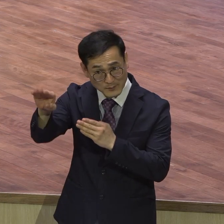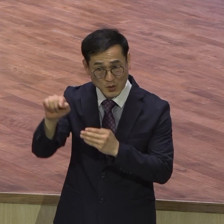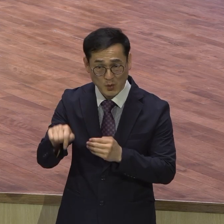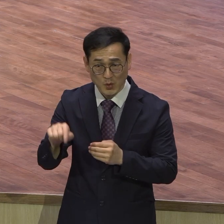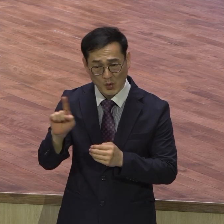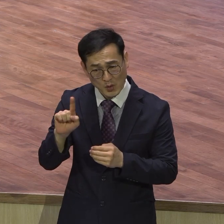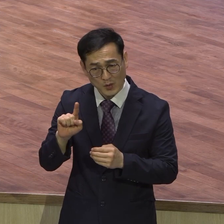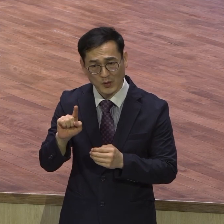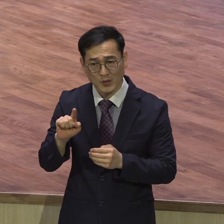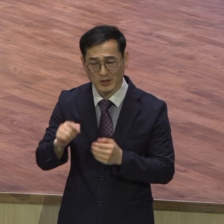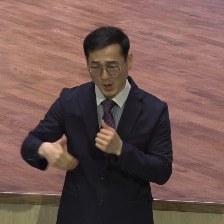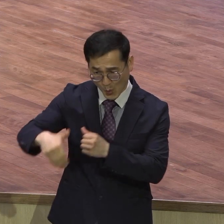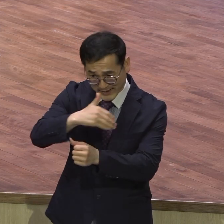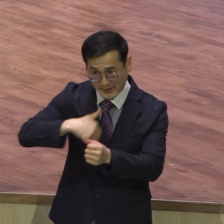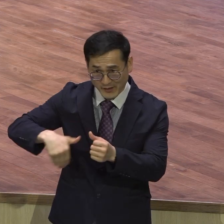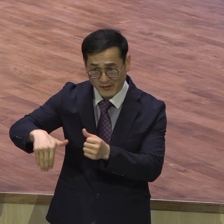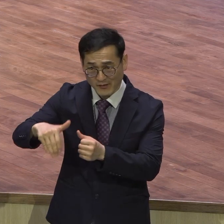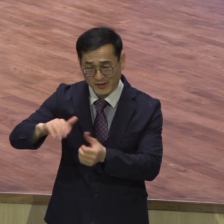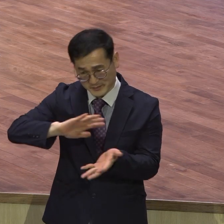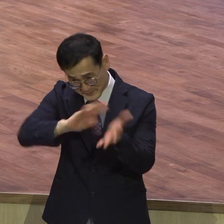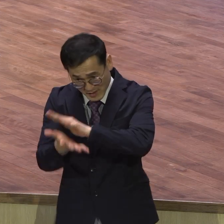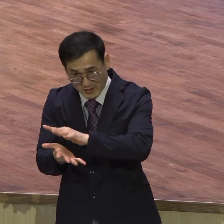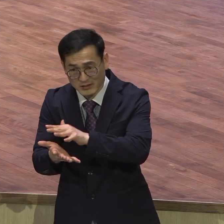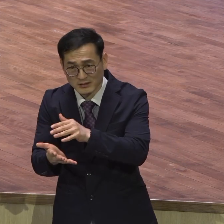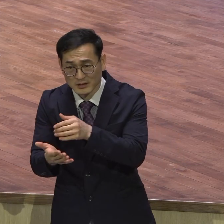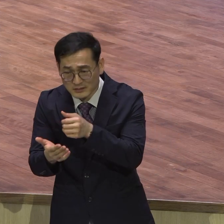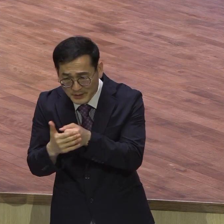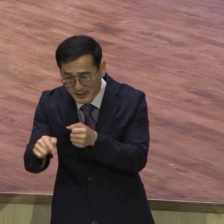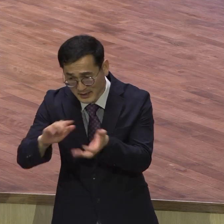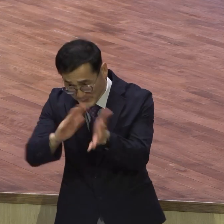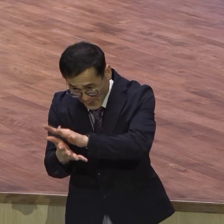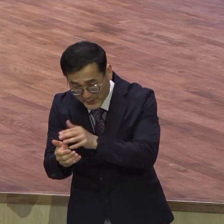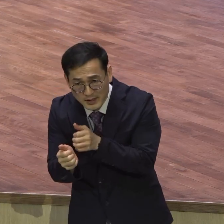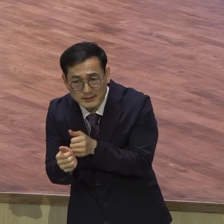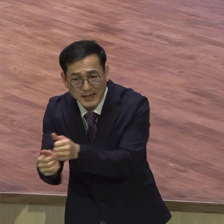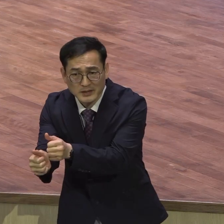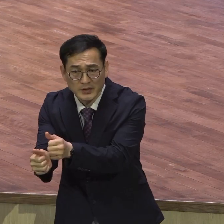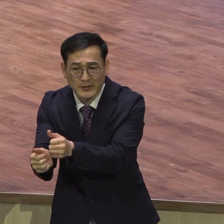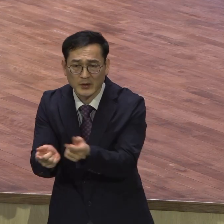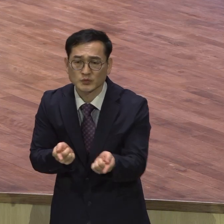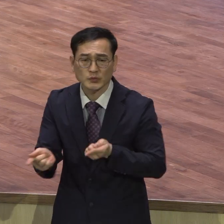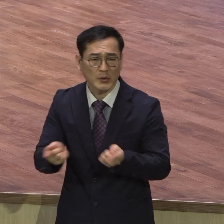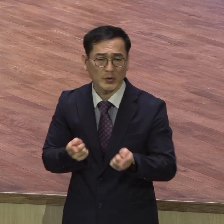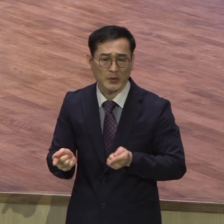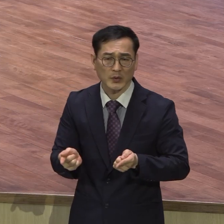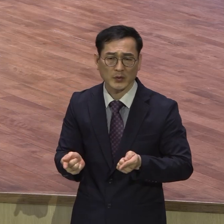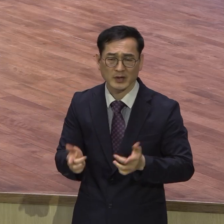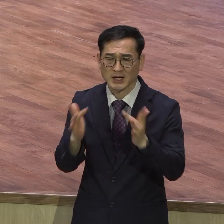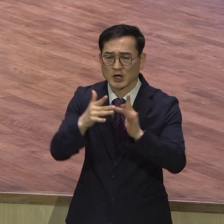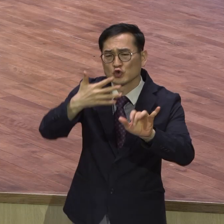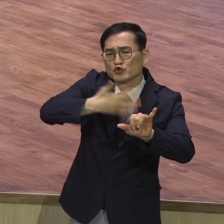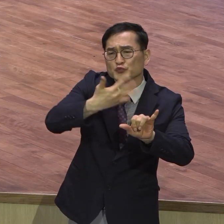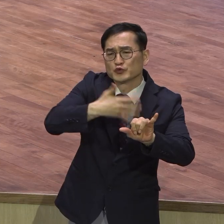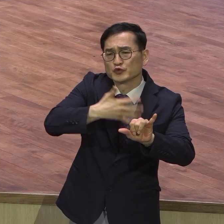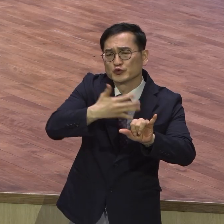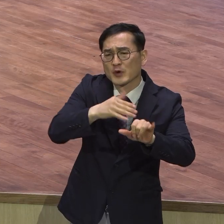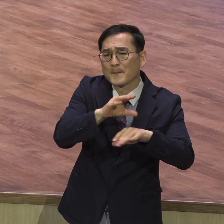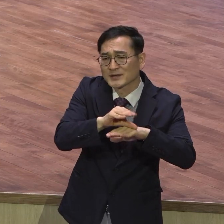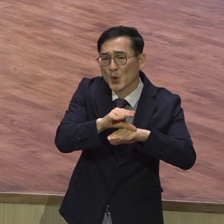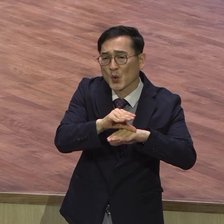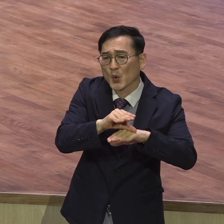하고 있잖아요. 각 기관, 각 부서들이 유튜브 생방송을 지금 드릴 수밖에 없잖아요. 유튜브 생방송. 그러니까 새로운